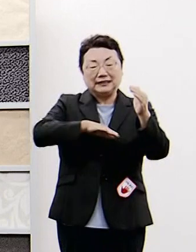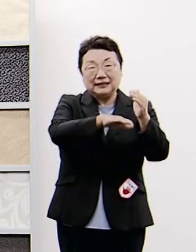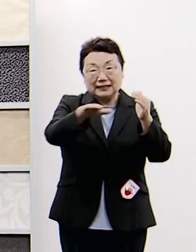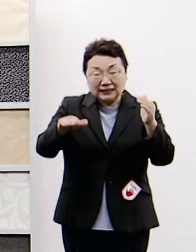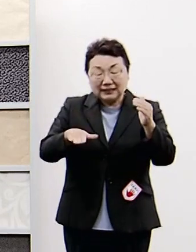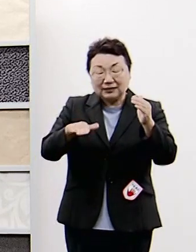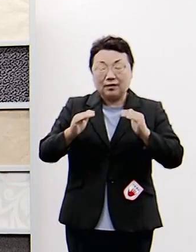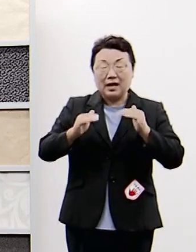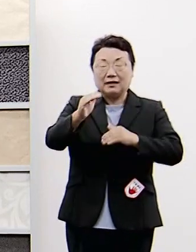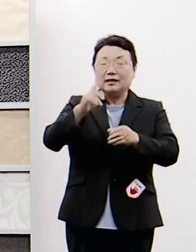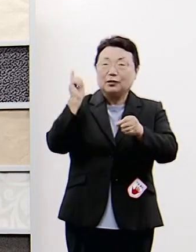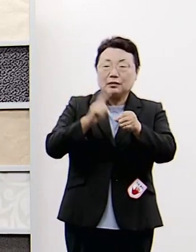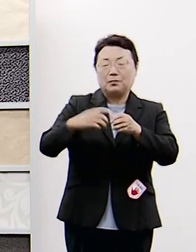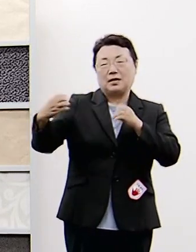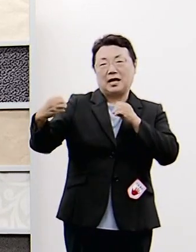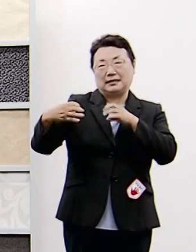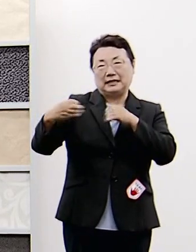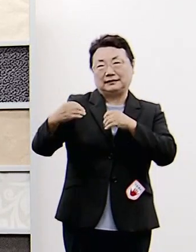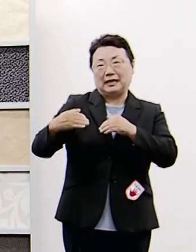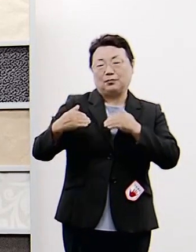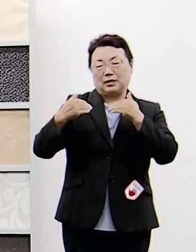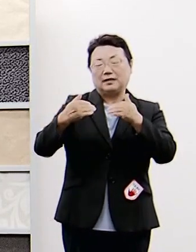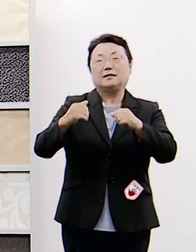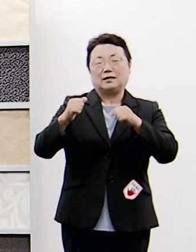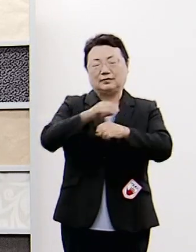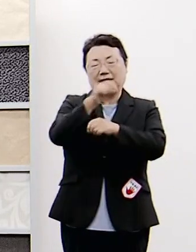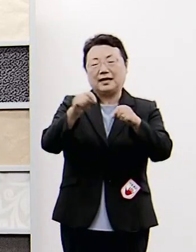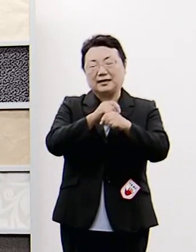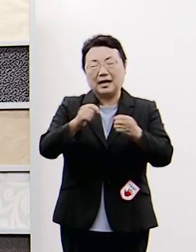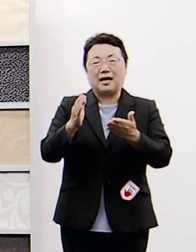を重ねていることも踏まえた判断であります